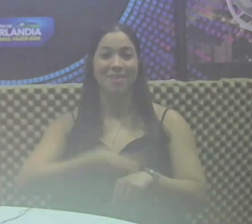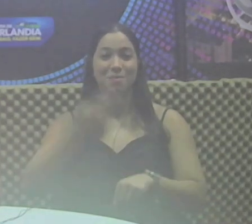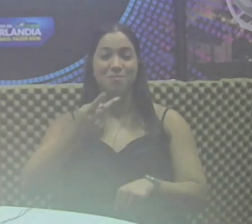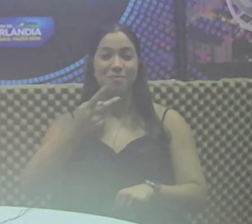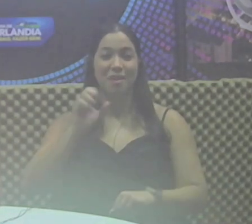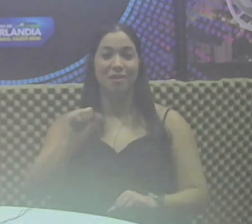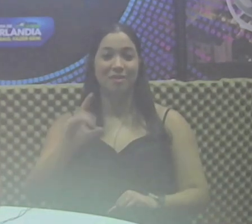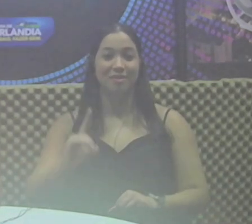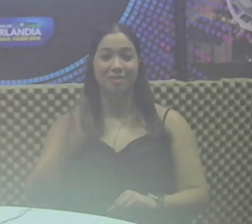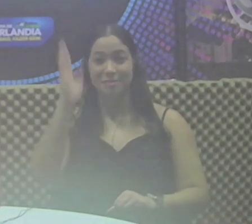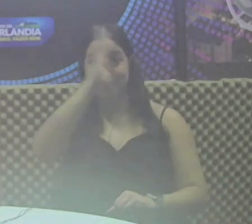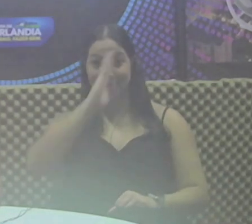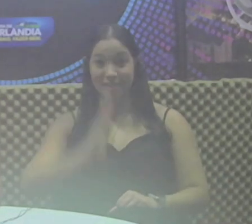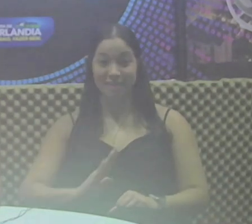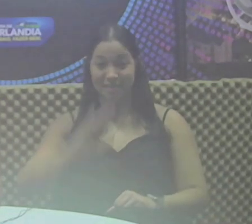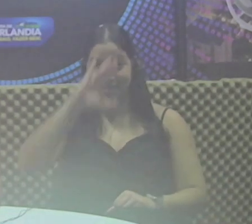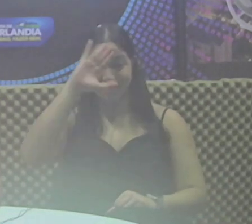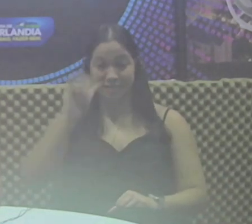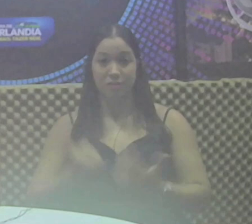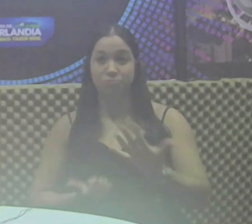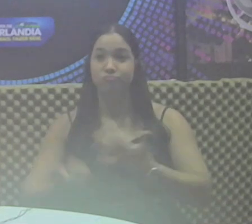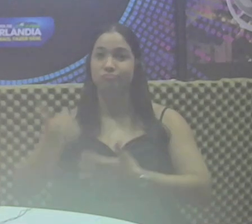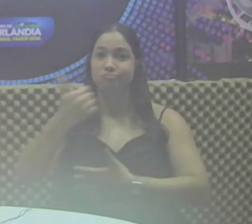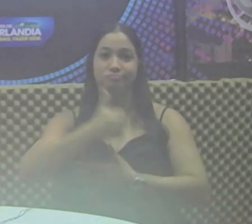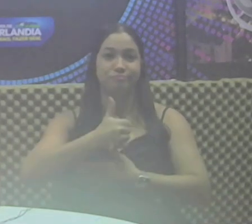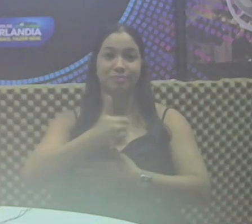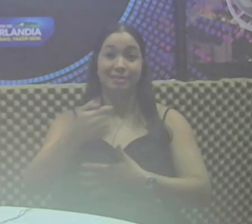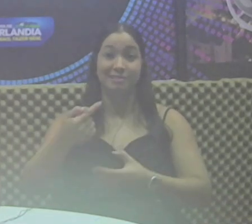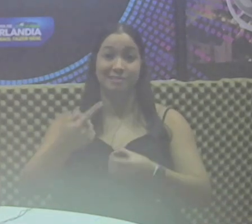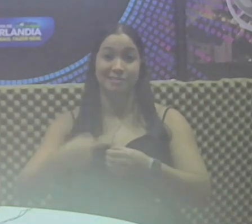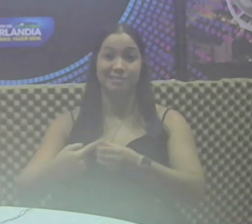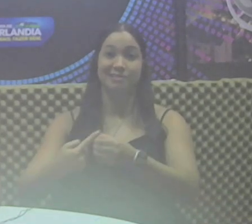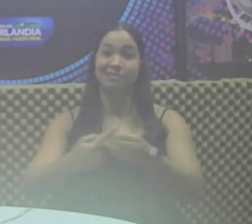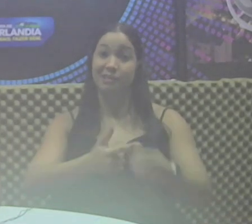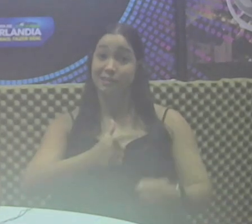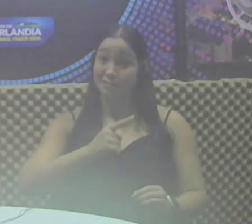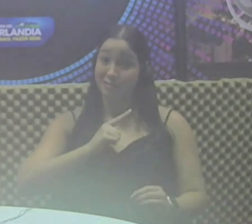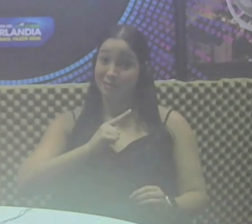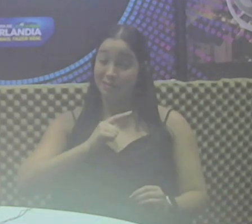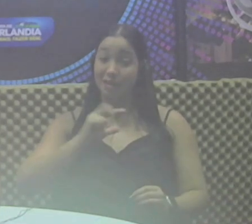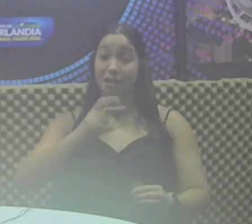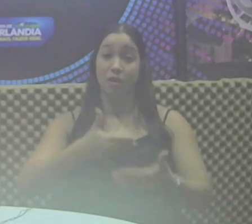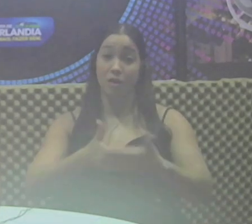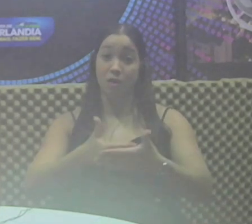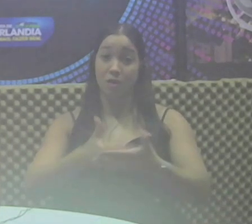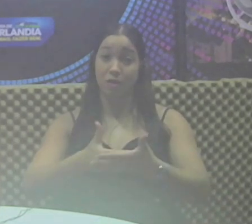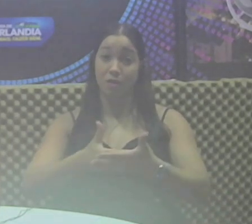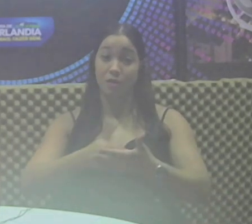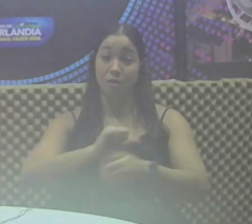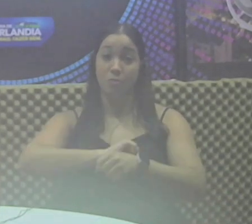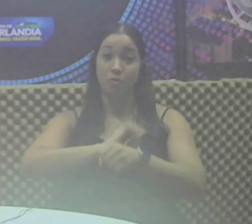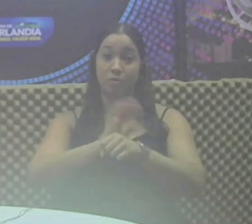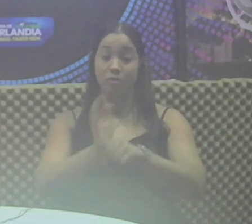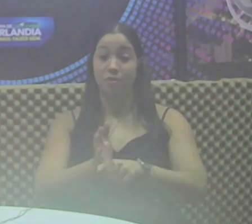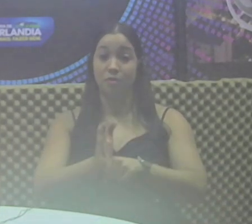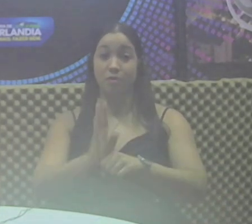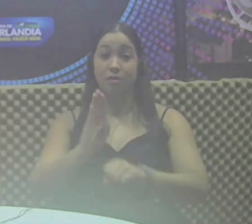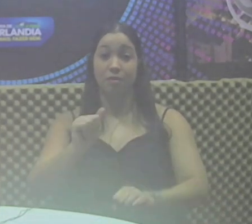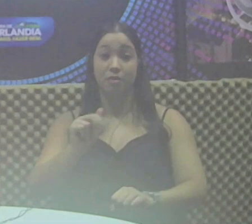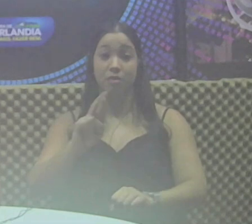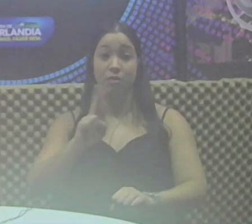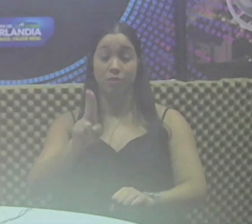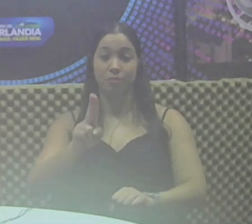do país, ficando à frente de outras 7 cidades, entre as quais Ribeirão Preto, Montes Claros e Bauru.